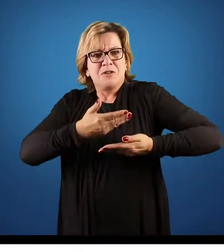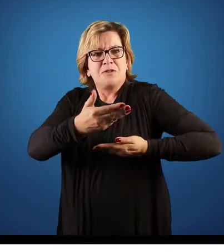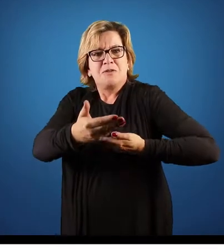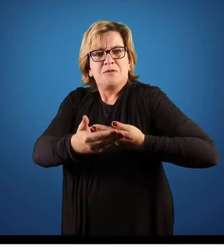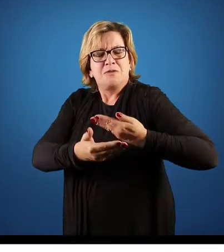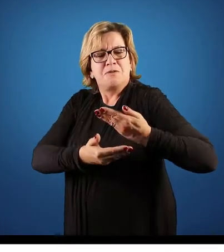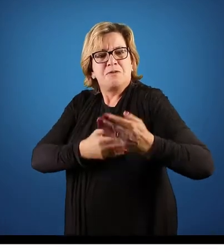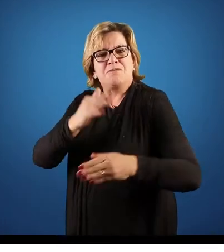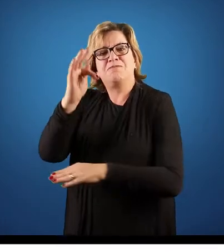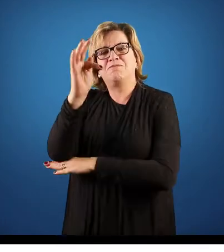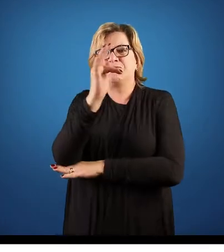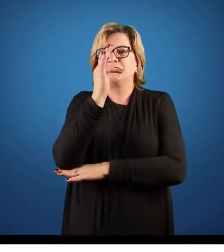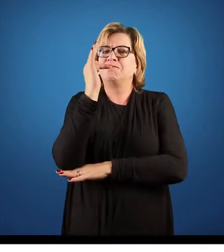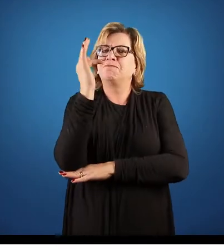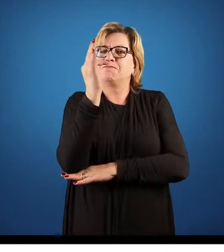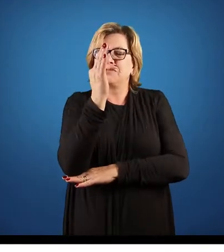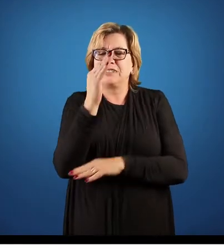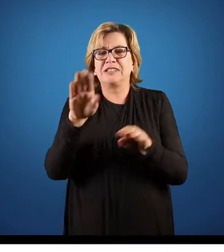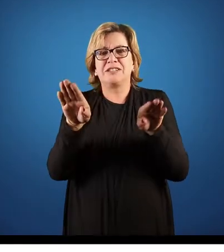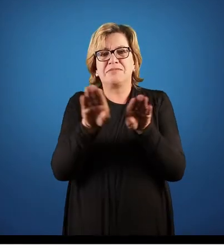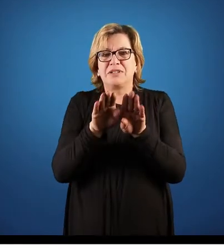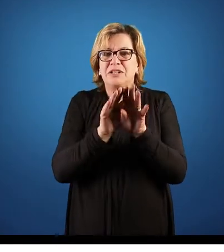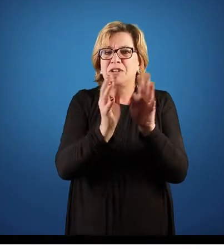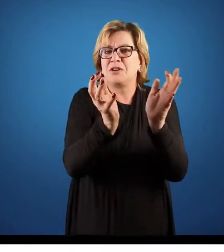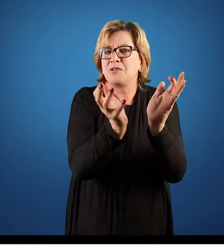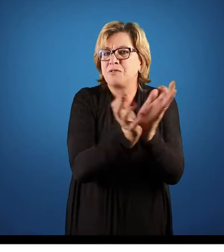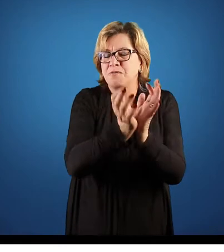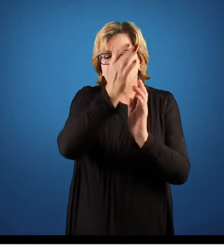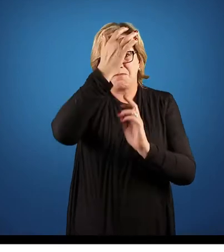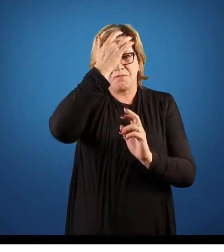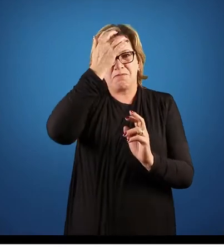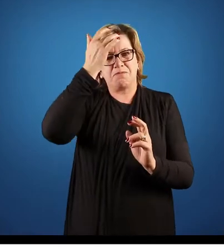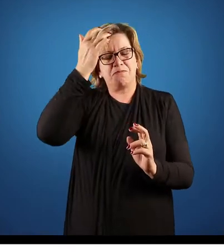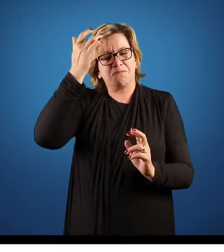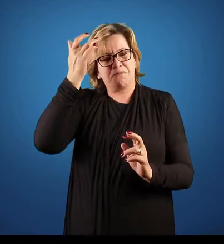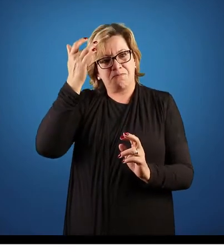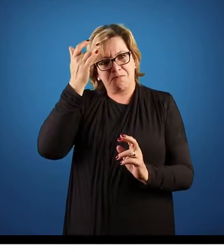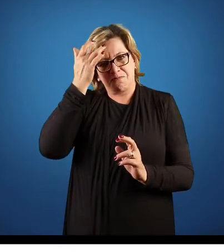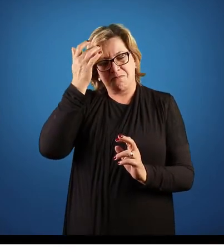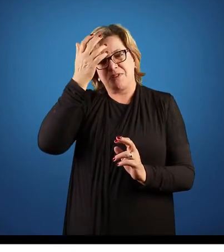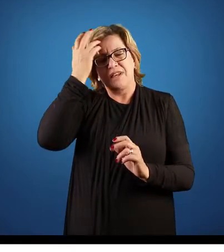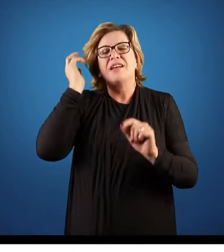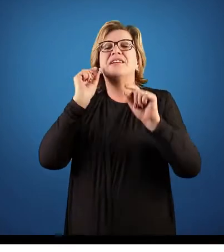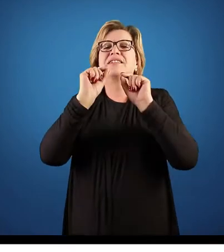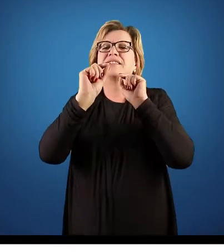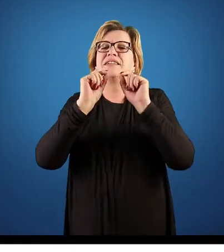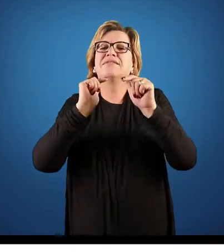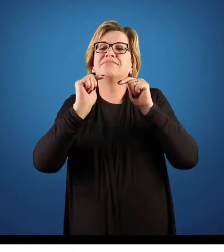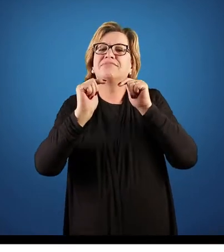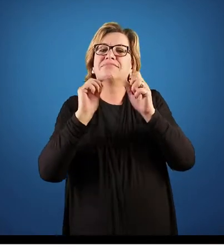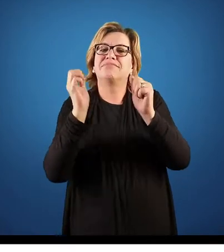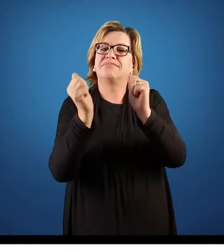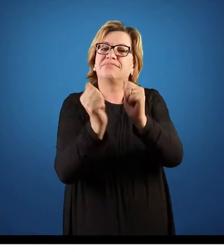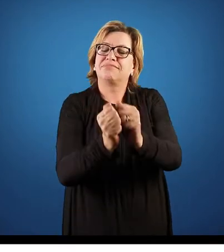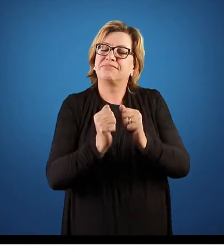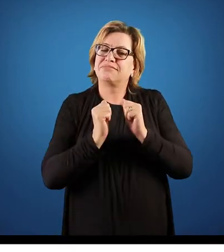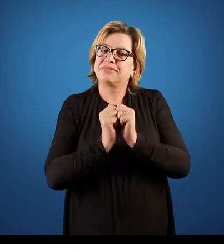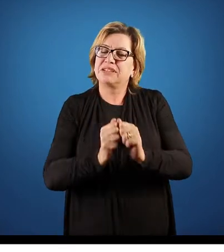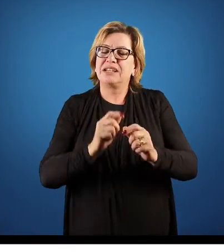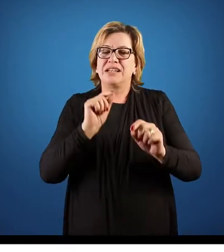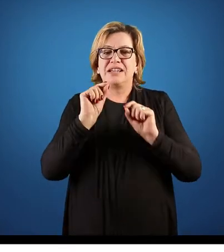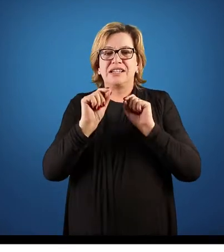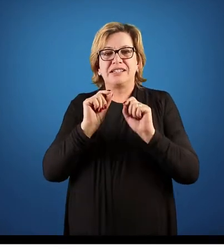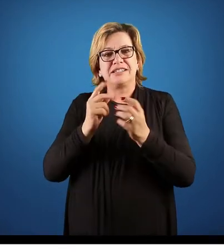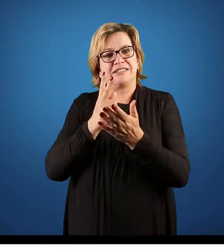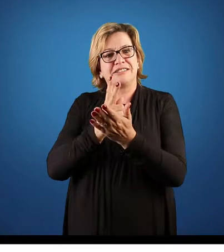formais que ela tem né os agrupamentos de agentes quais são os agrupamentos as pessoas quem trabalha em conjunto em quem consegue trabalhar